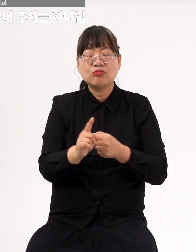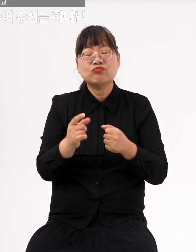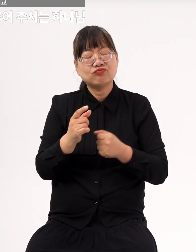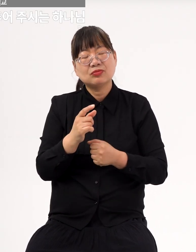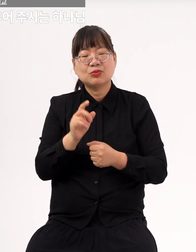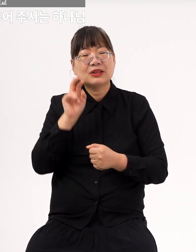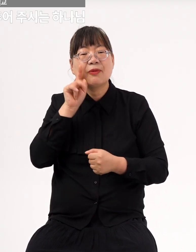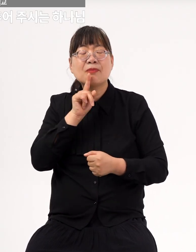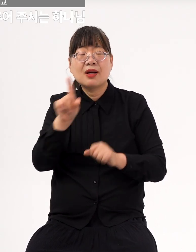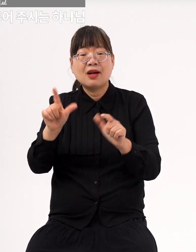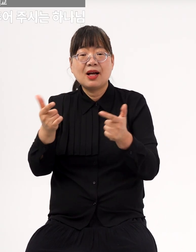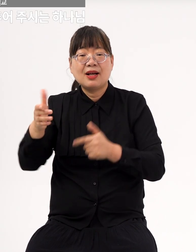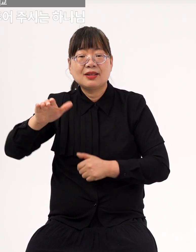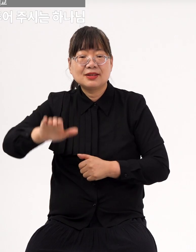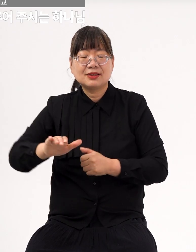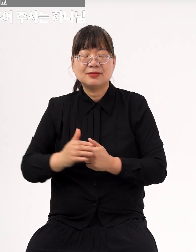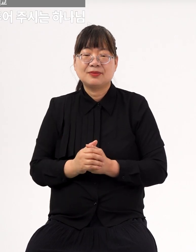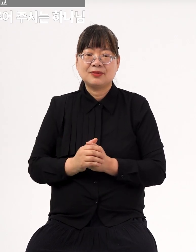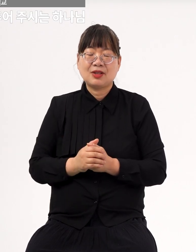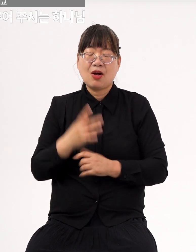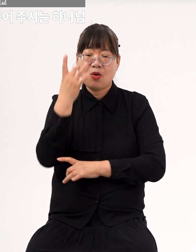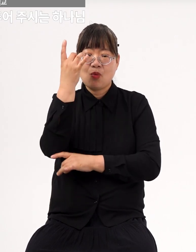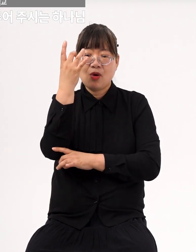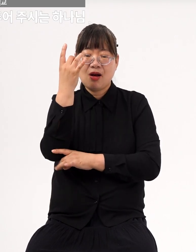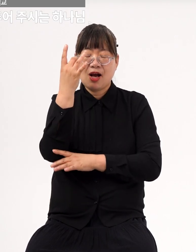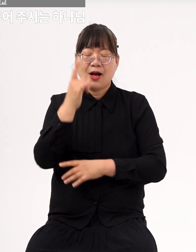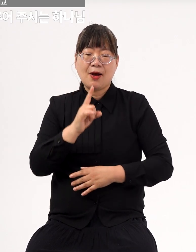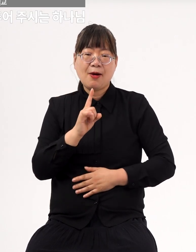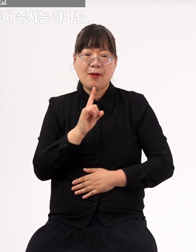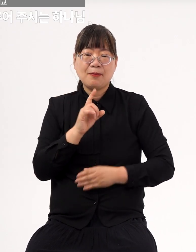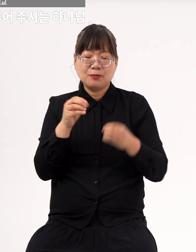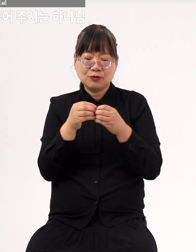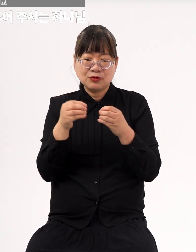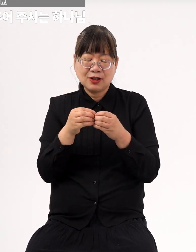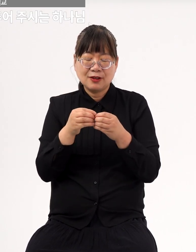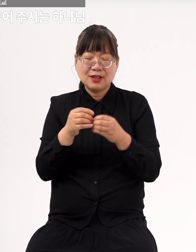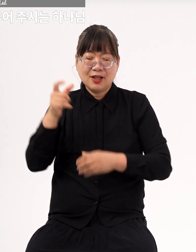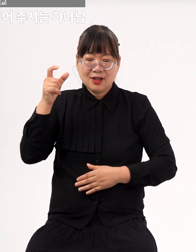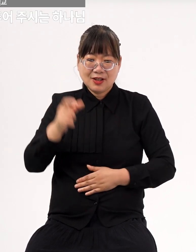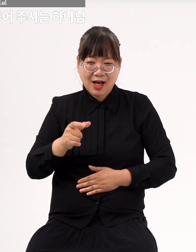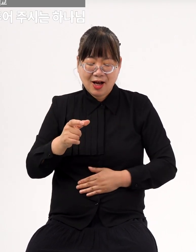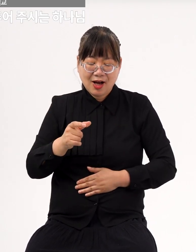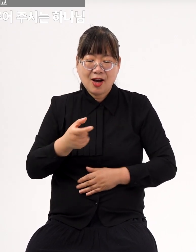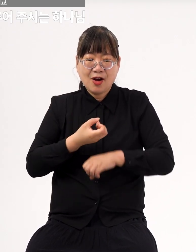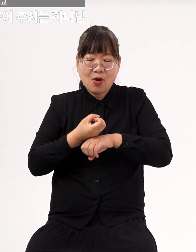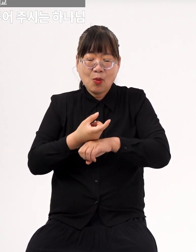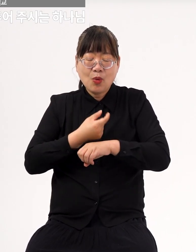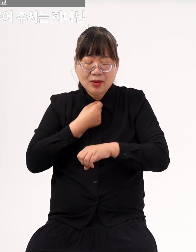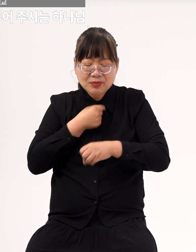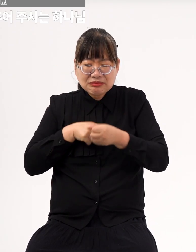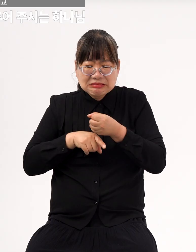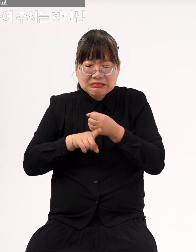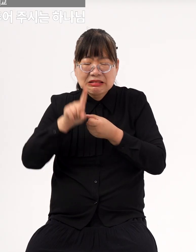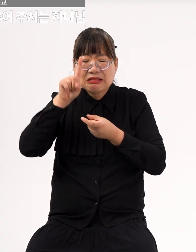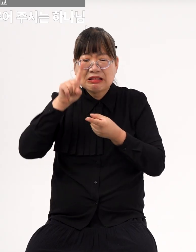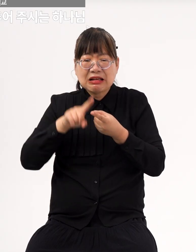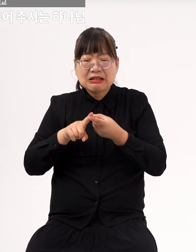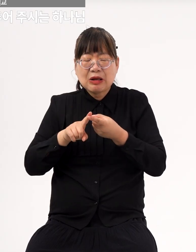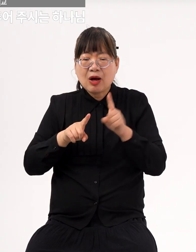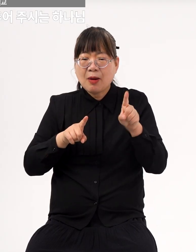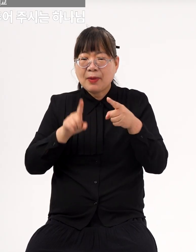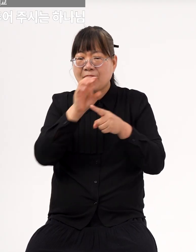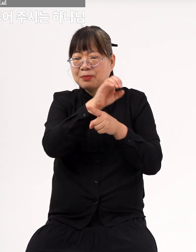아닌데 이 원문이 강조하고자 하는 그 원뜻을 좀